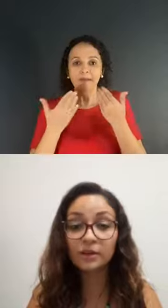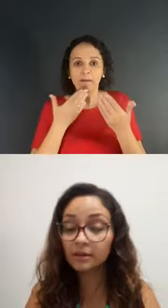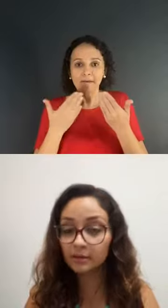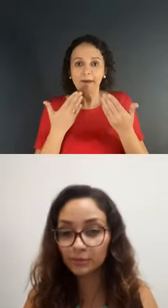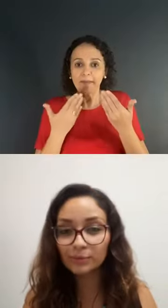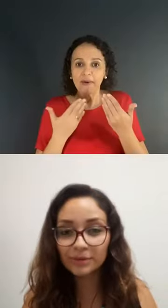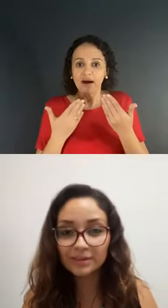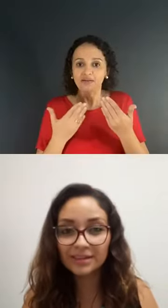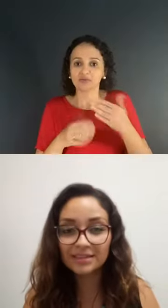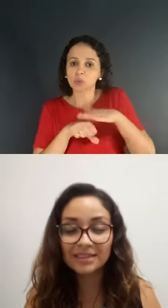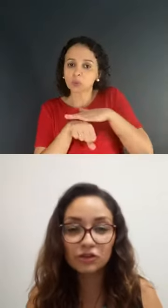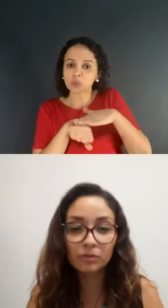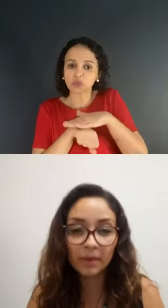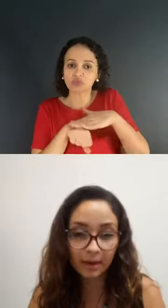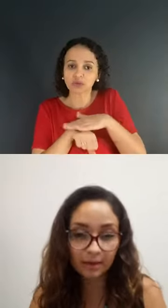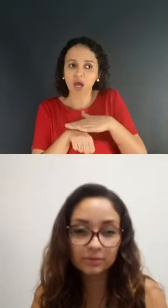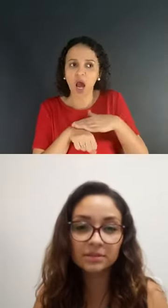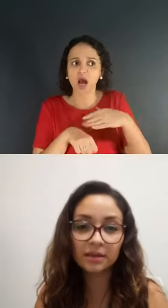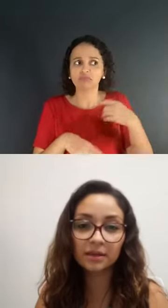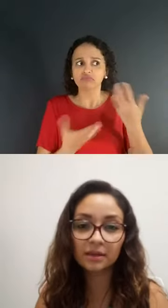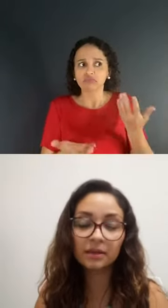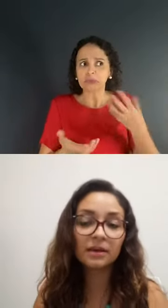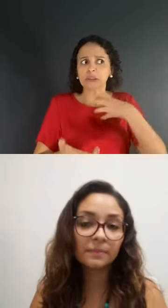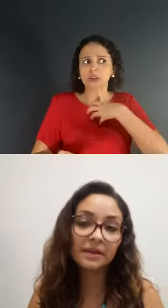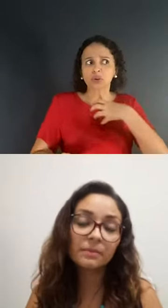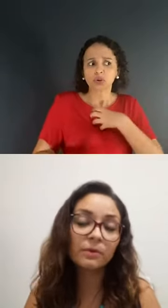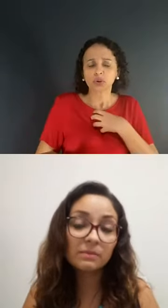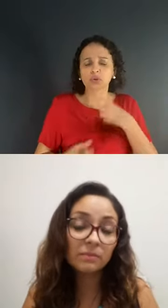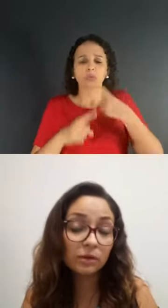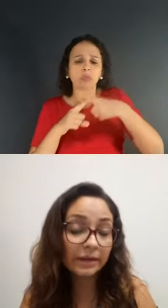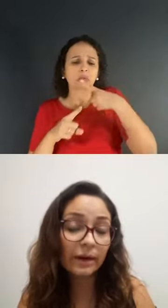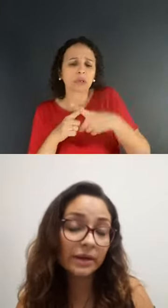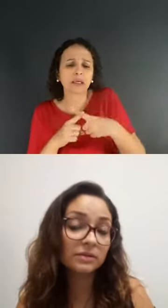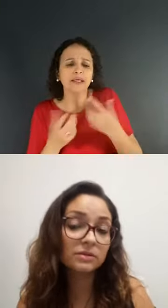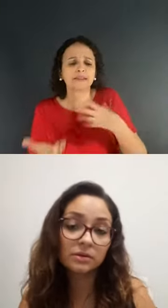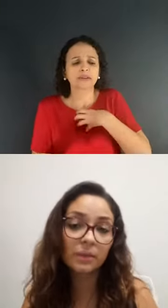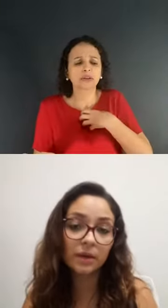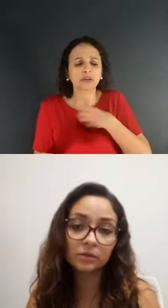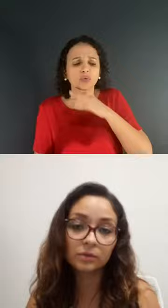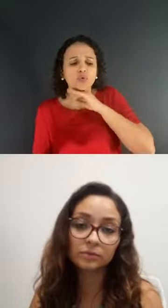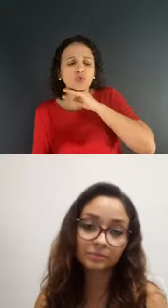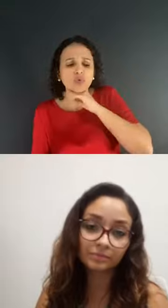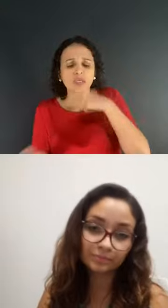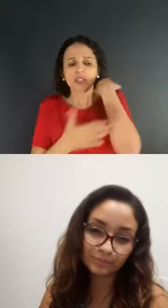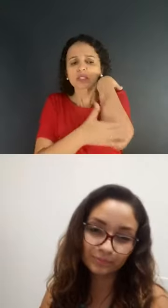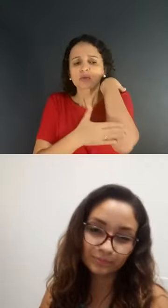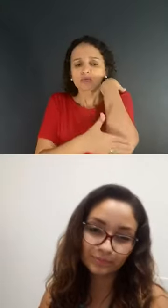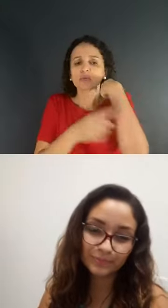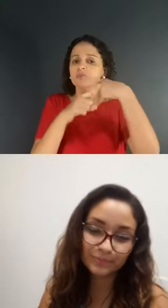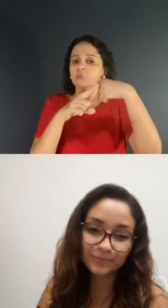está gerando esses sentimentos nele, para que possa melhorar o relacionamento.